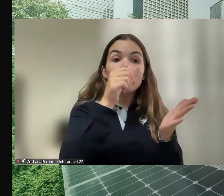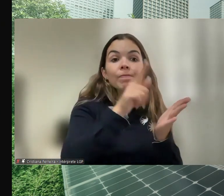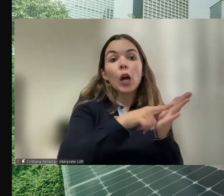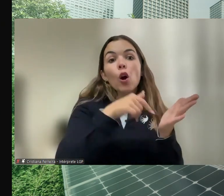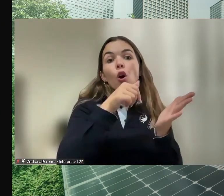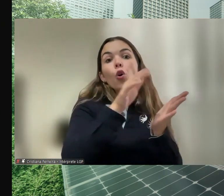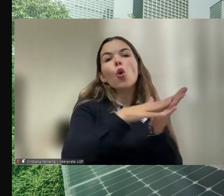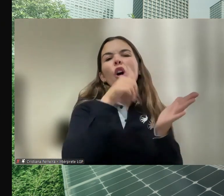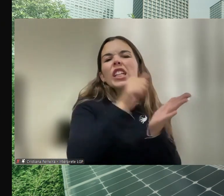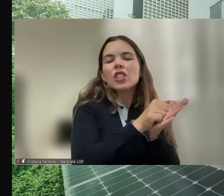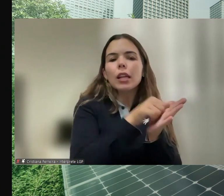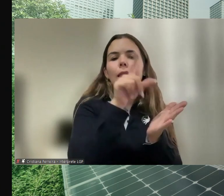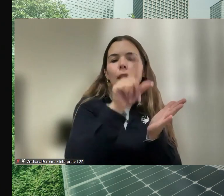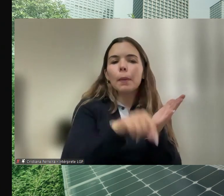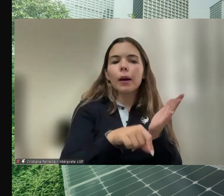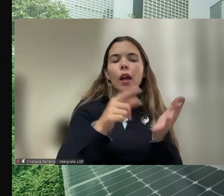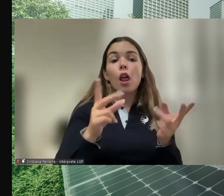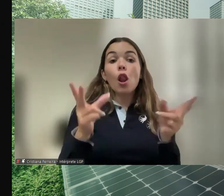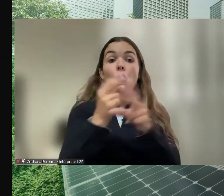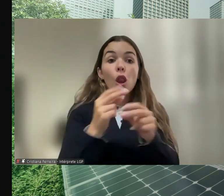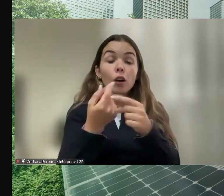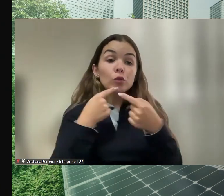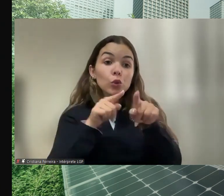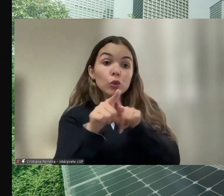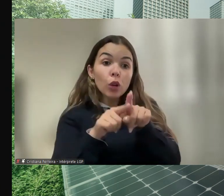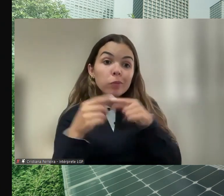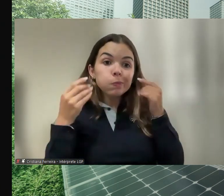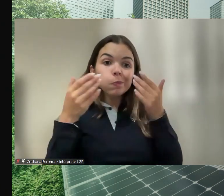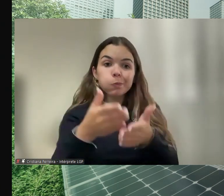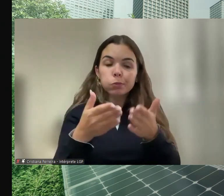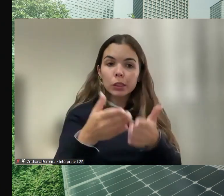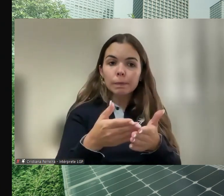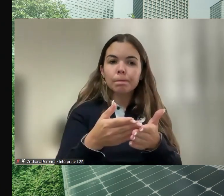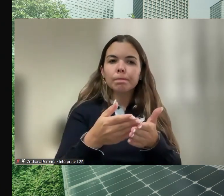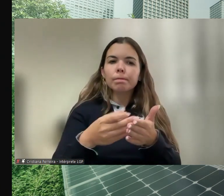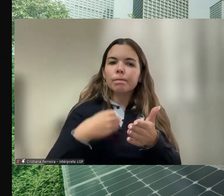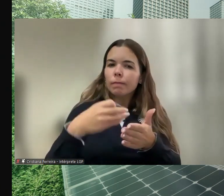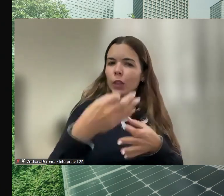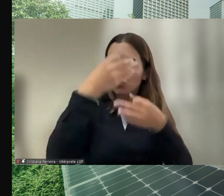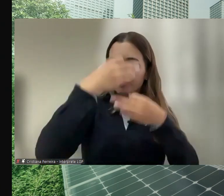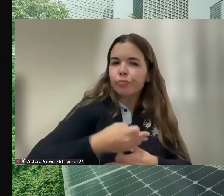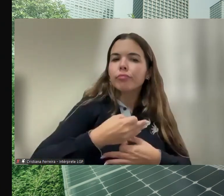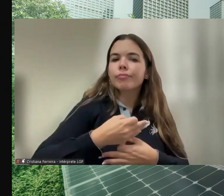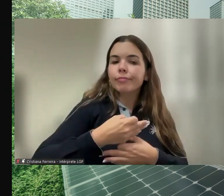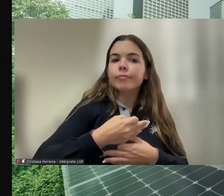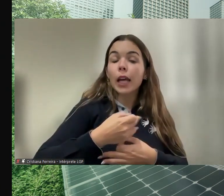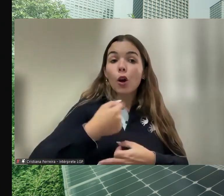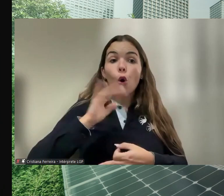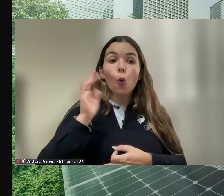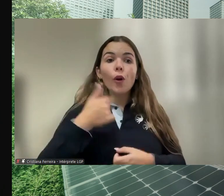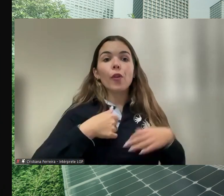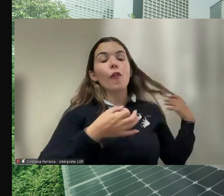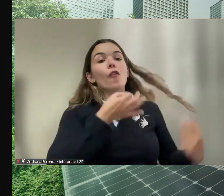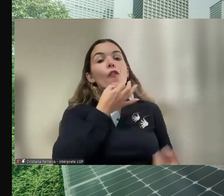ou formular novas políticas que possam contribuir para uma resiliência climática justa. E quando eu me refiro